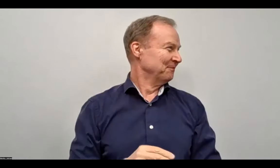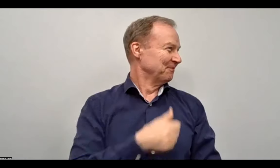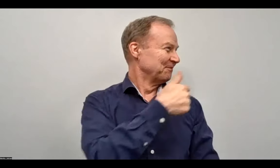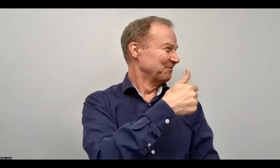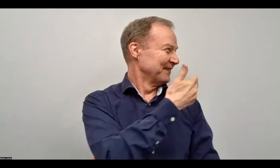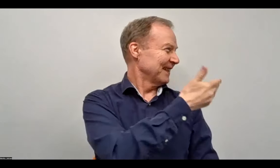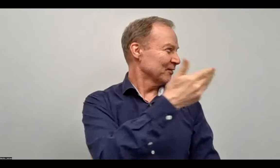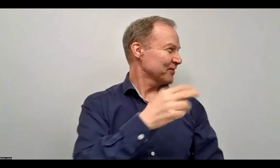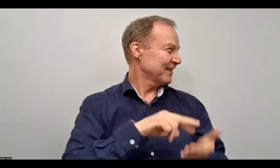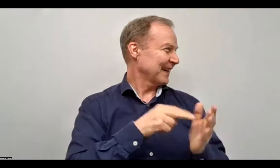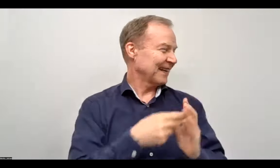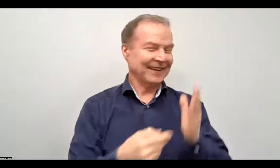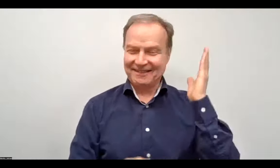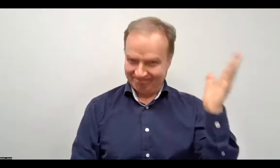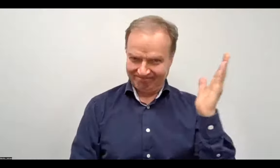Tekniikka pyytää, että